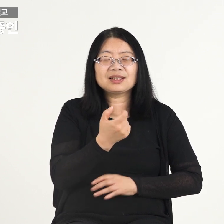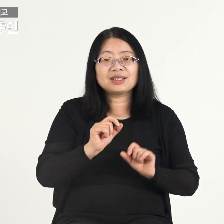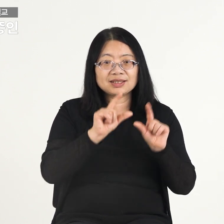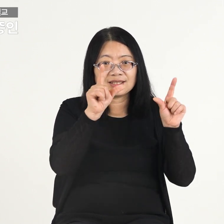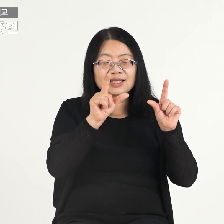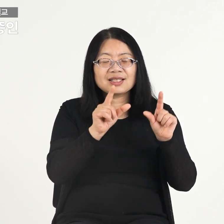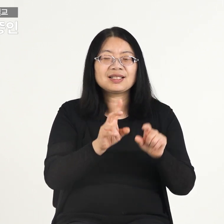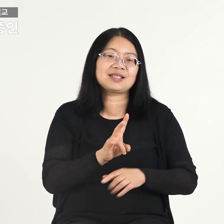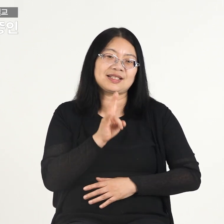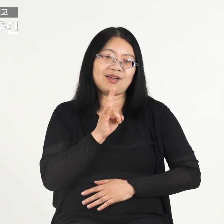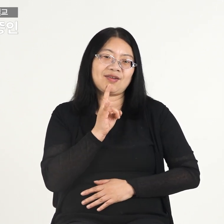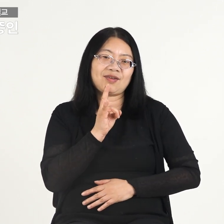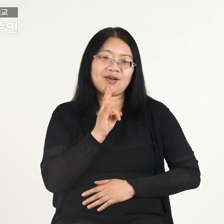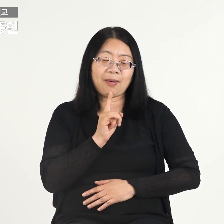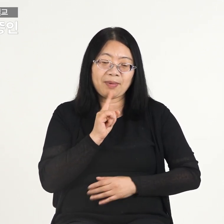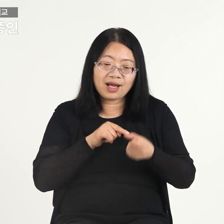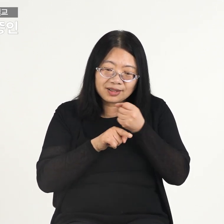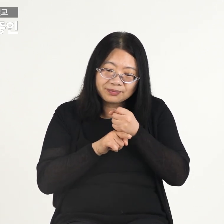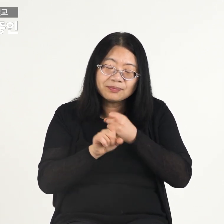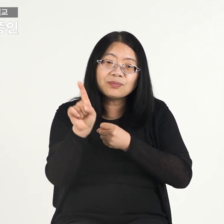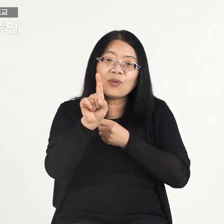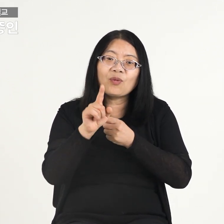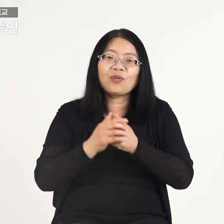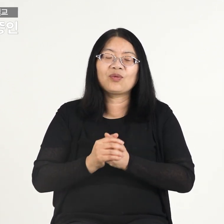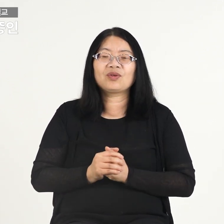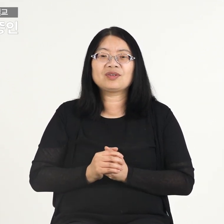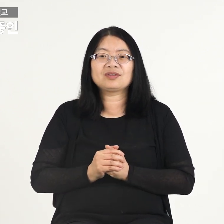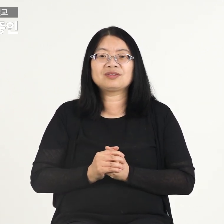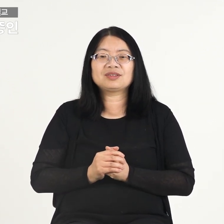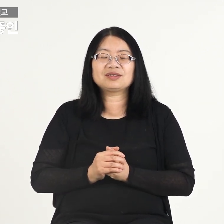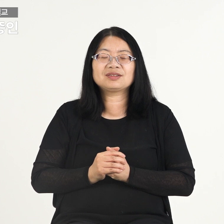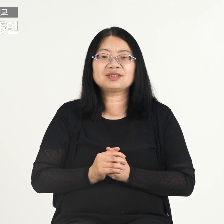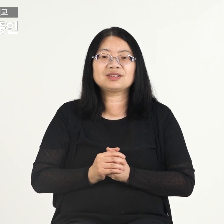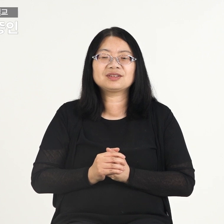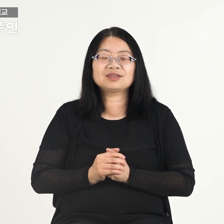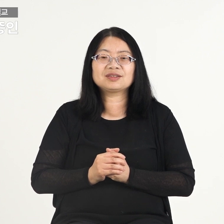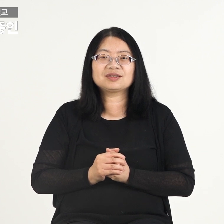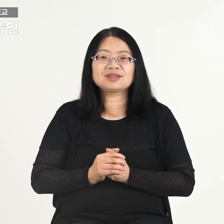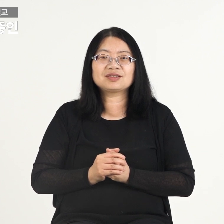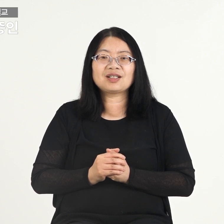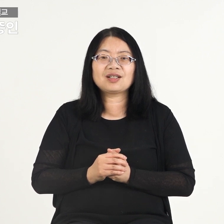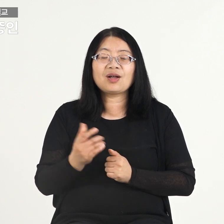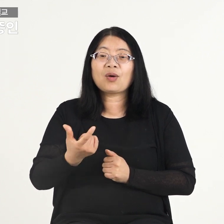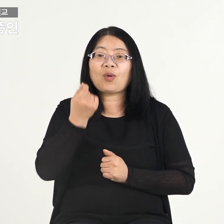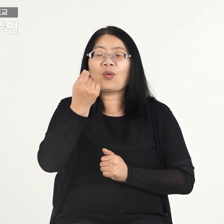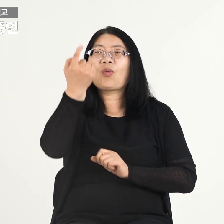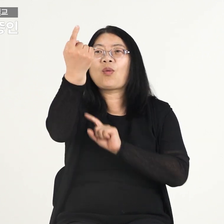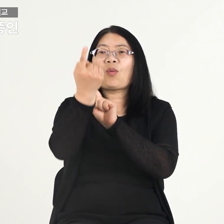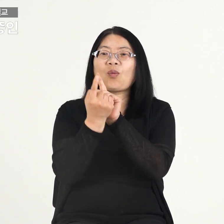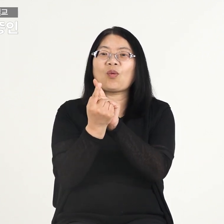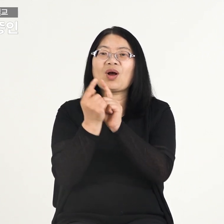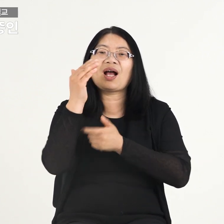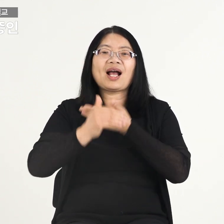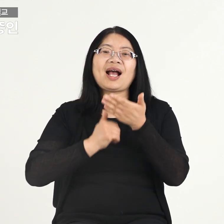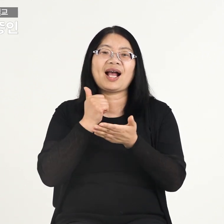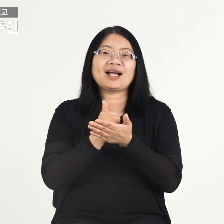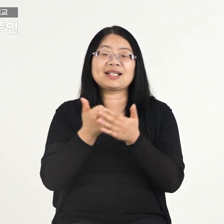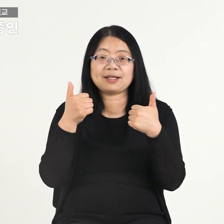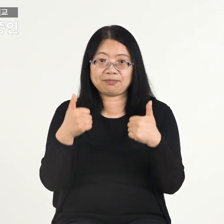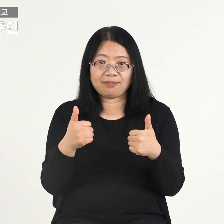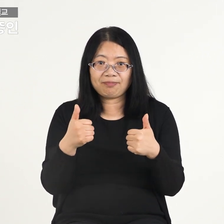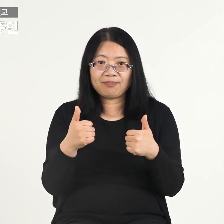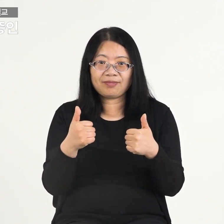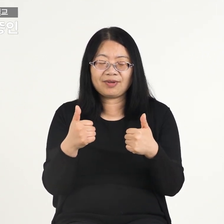1260일을 예언하리라. 이 말은 무슨 얘기냐면 곧 도래할 하나님의